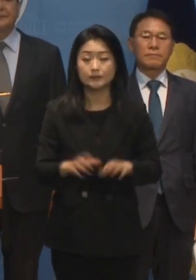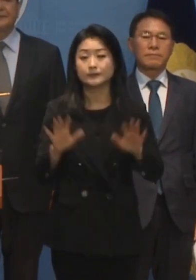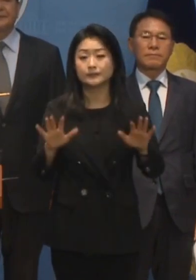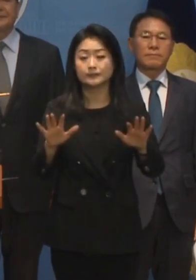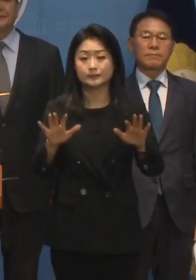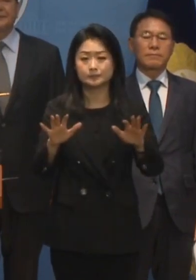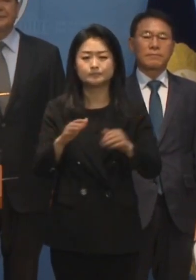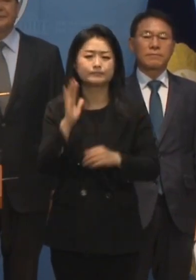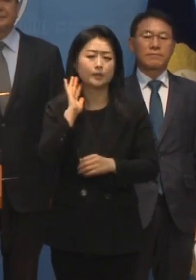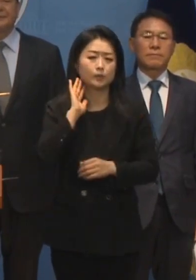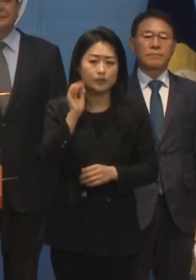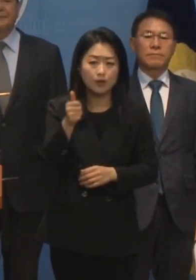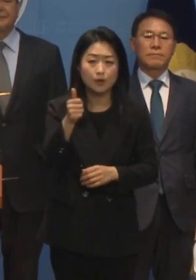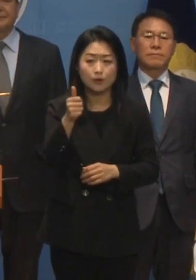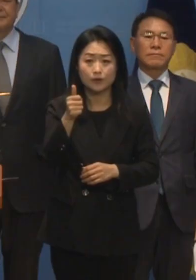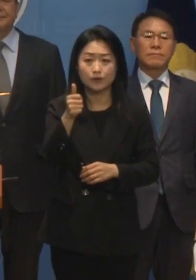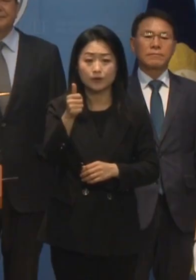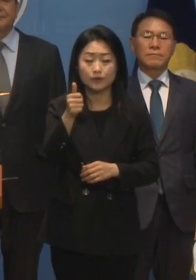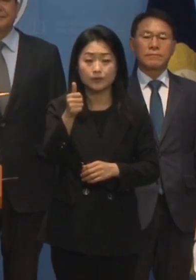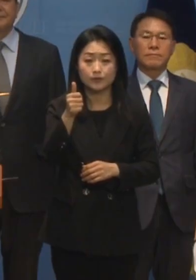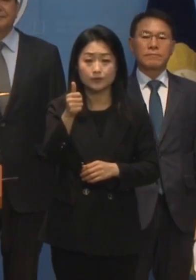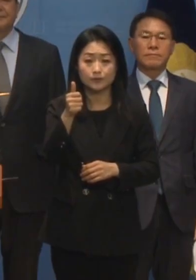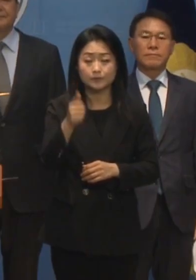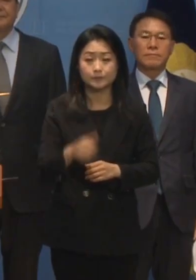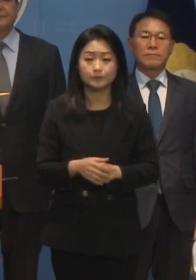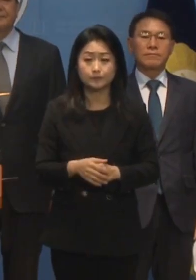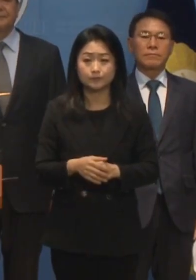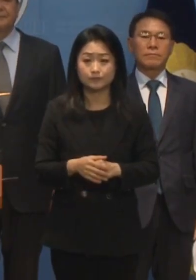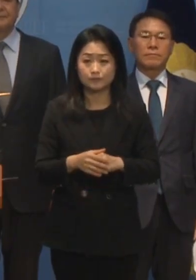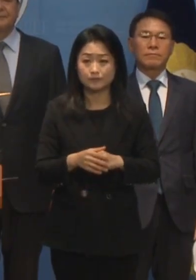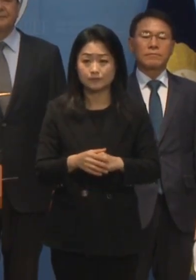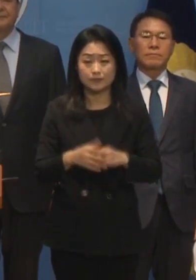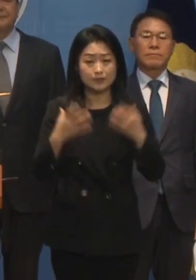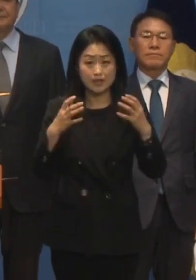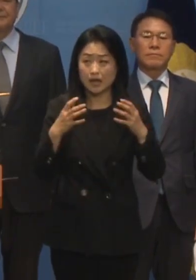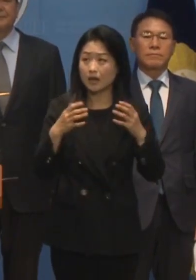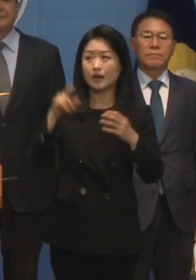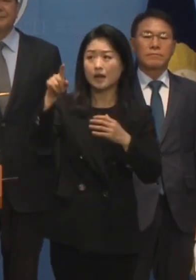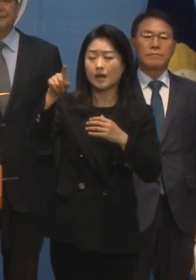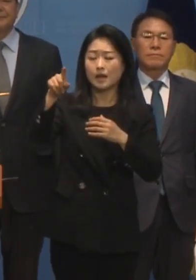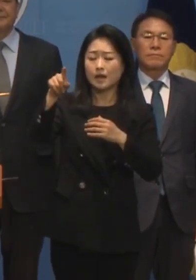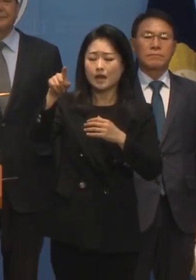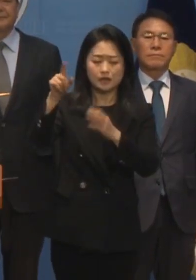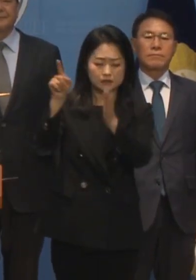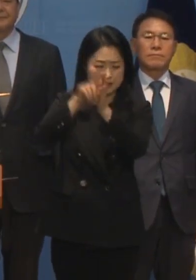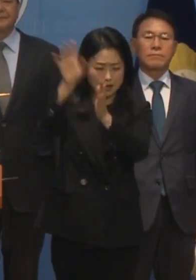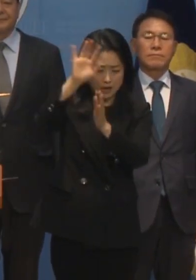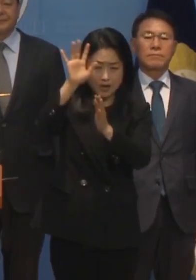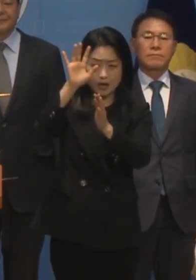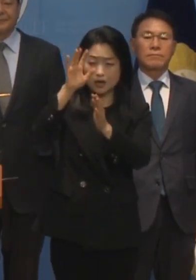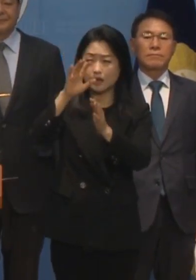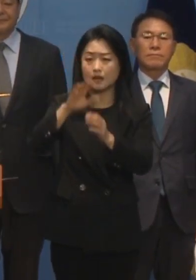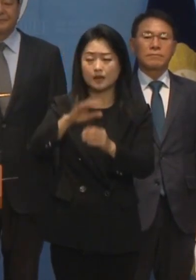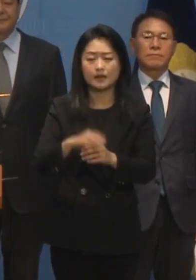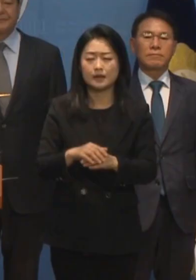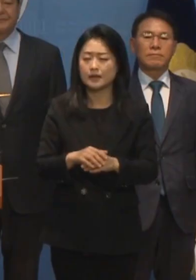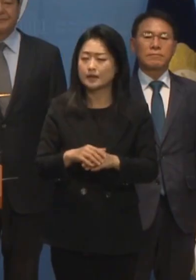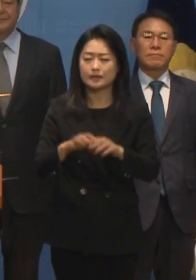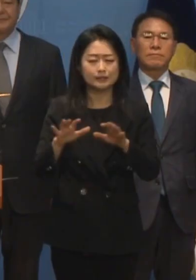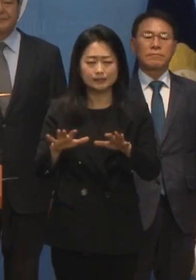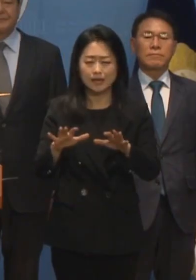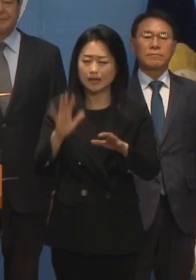임기 절반을 마저 맡겠다가는 사람도 나라도 그들에게기에 더 이상 윤석열 대통령은